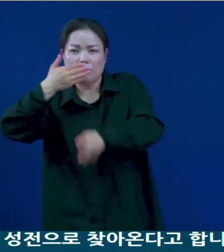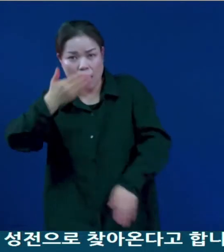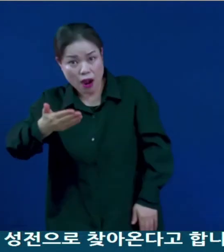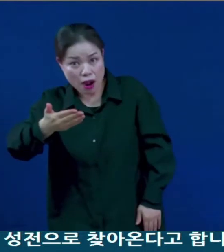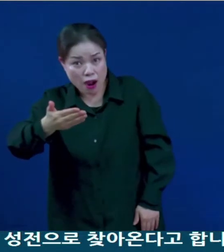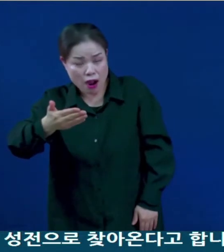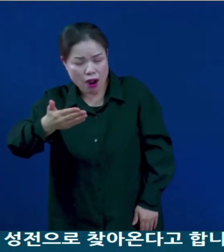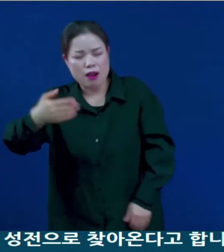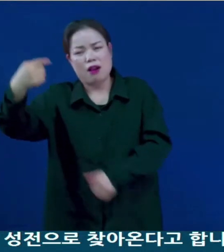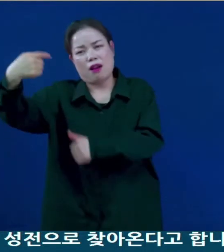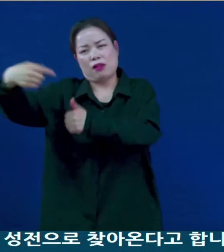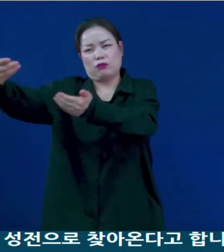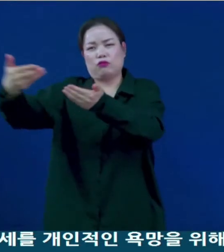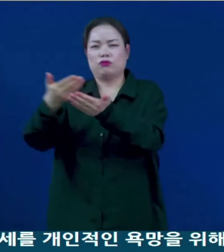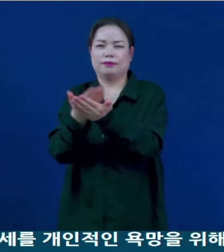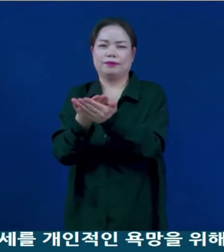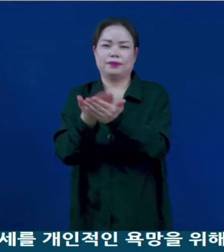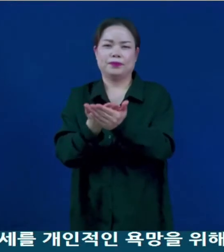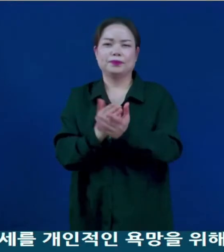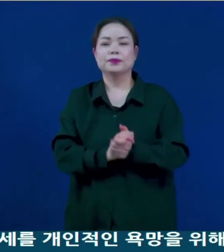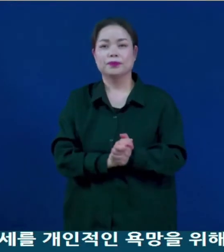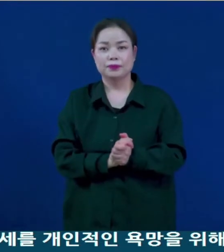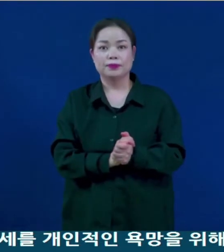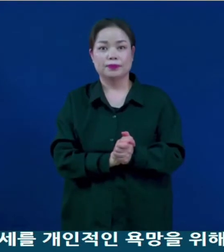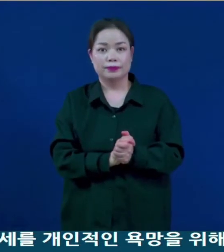있는지 가르쳐 주소서.